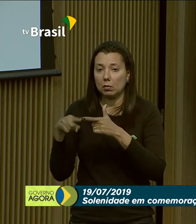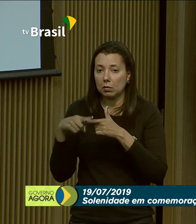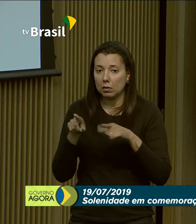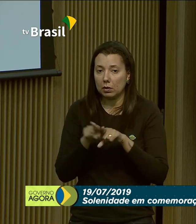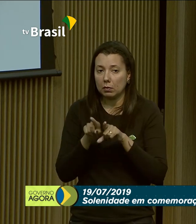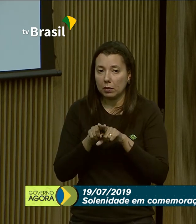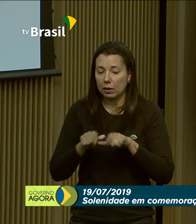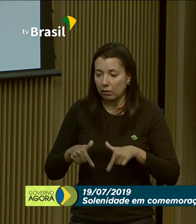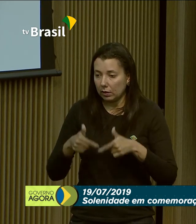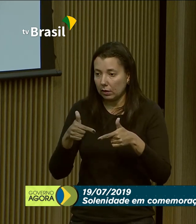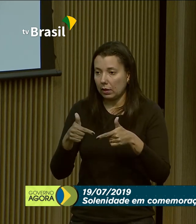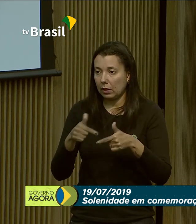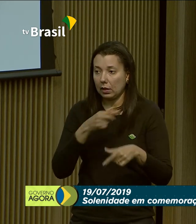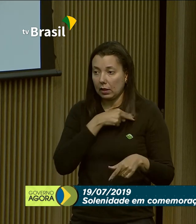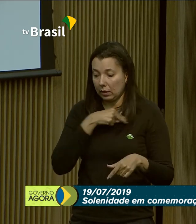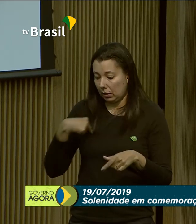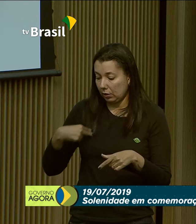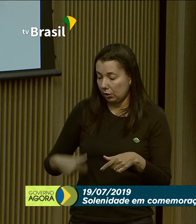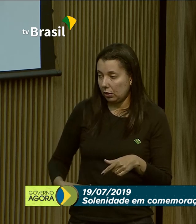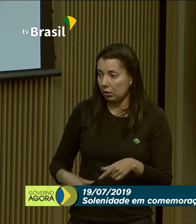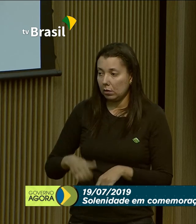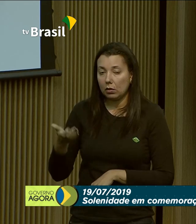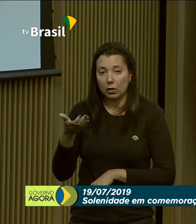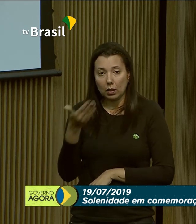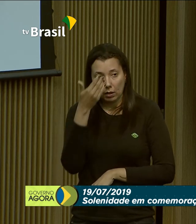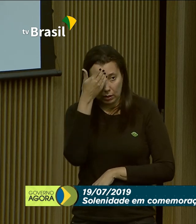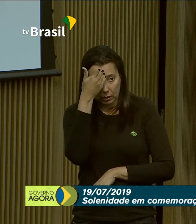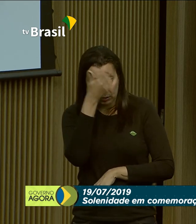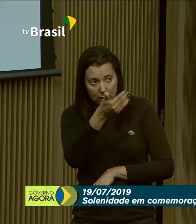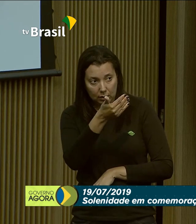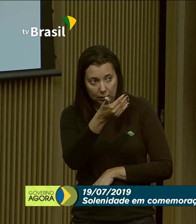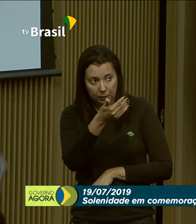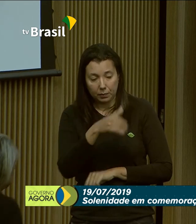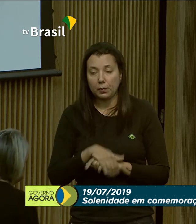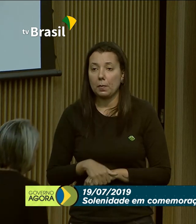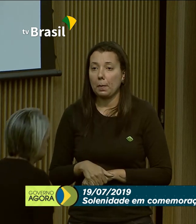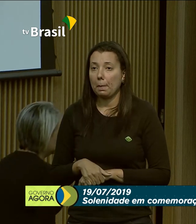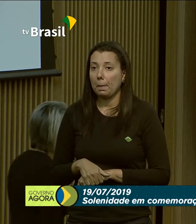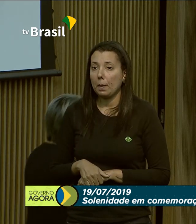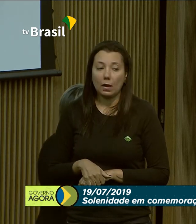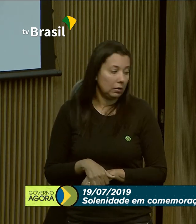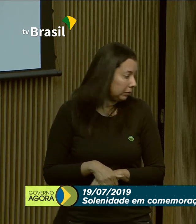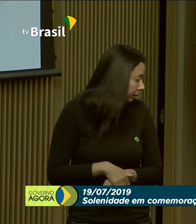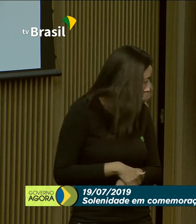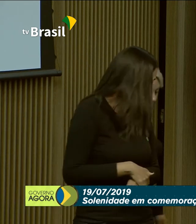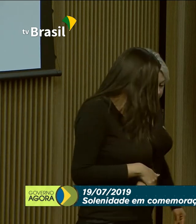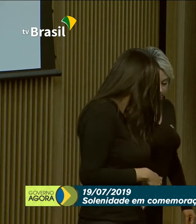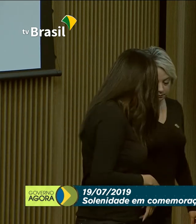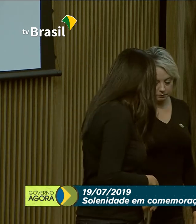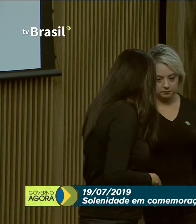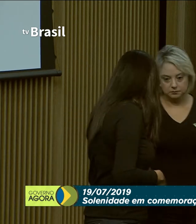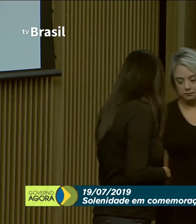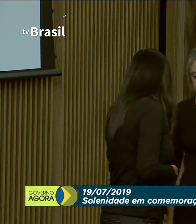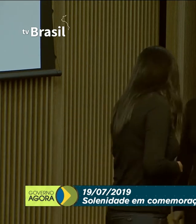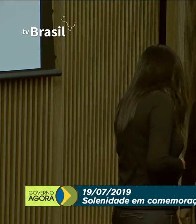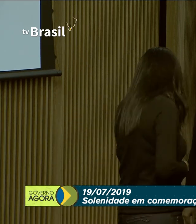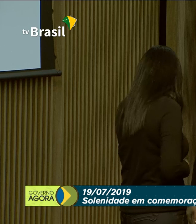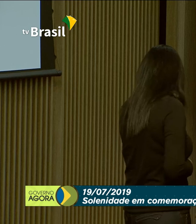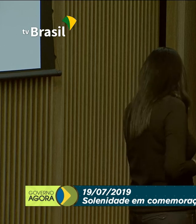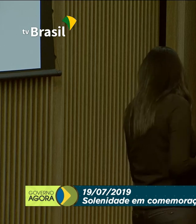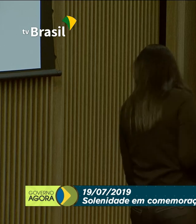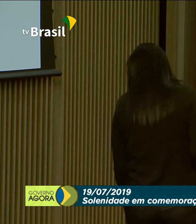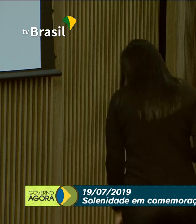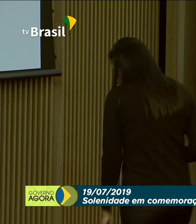enfrentar a China. Então, é isso. Eu queria agradecer, presidente, dizer que fico muito contente de estar aqui, de fazer parte do